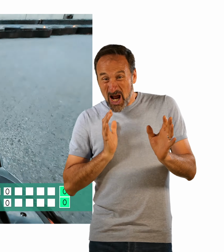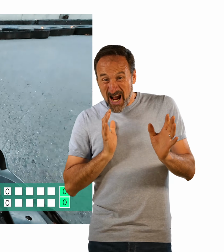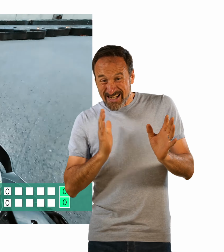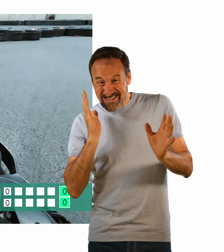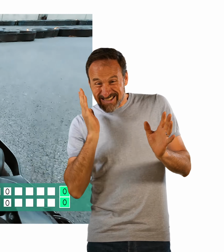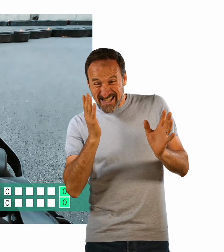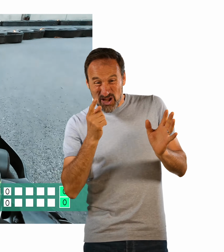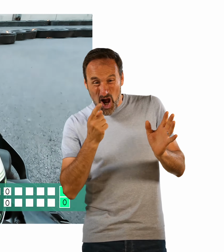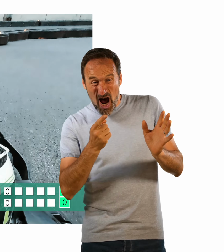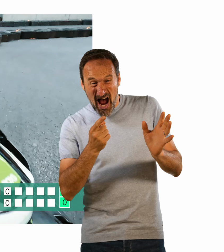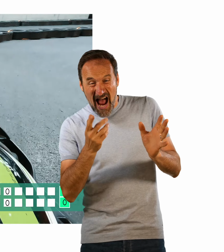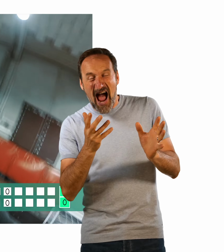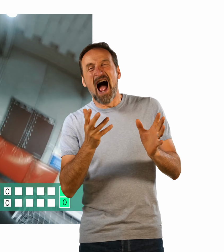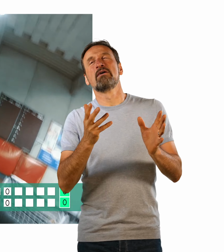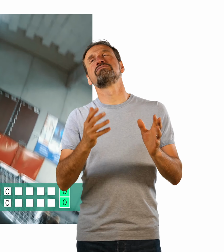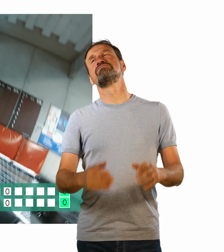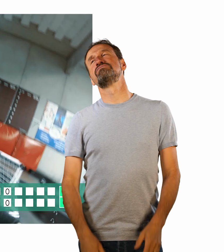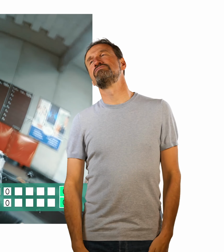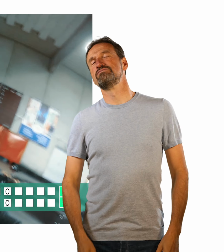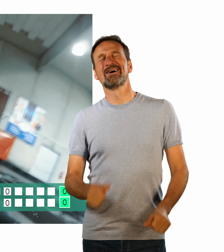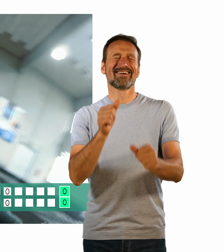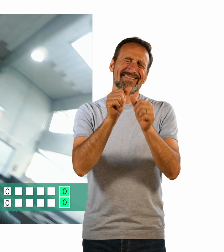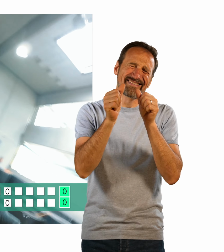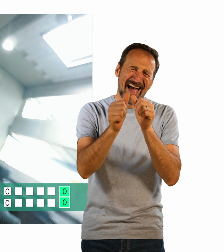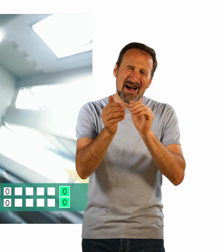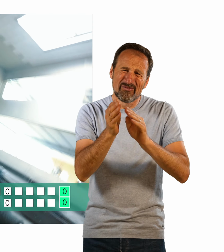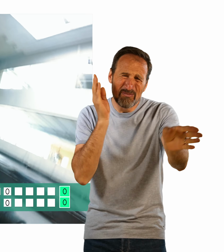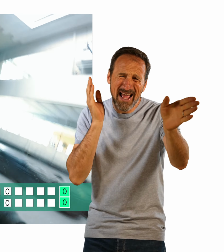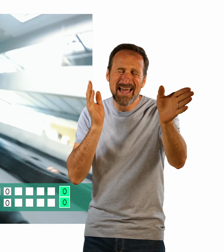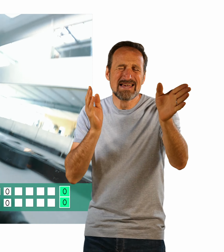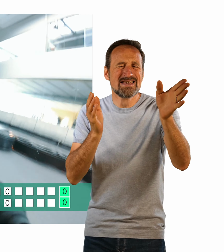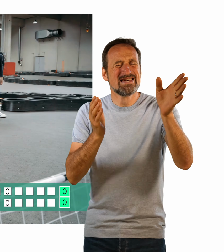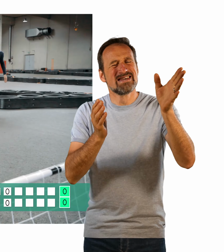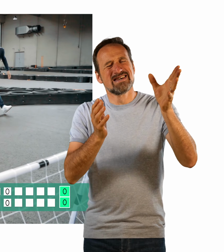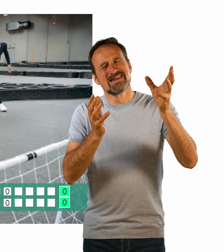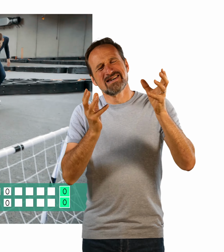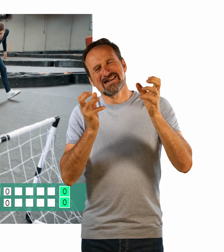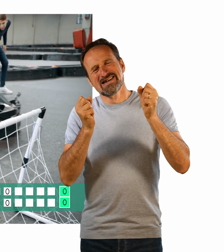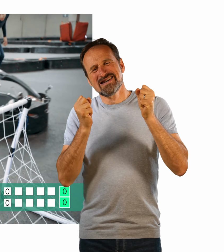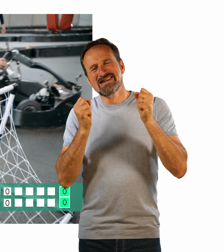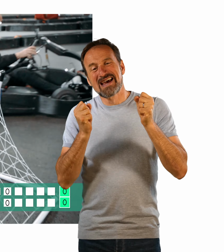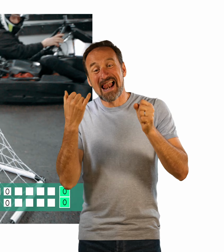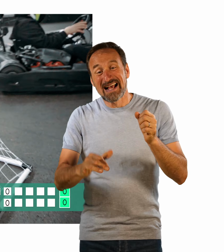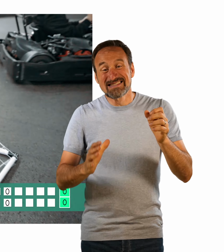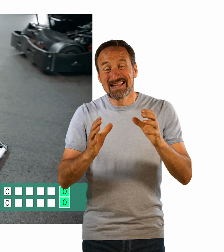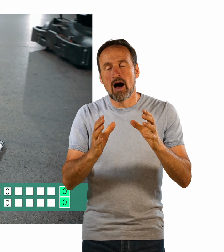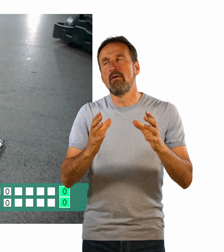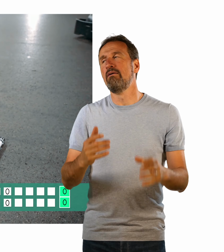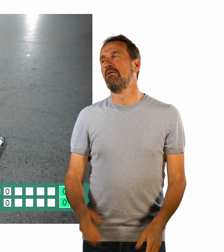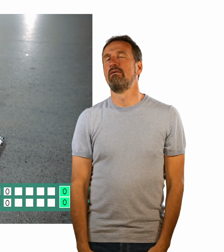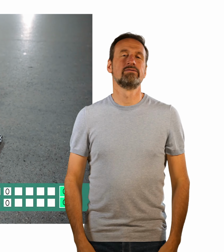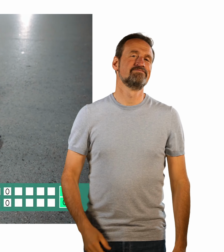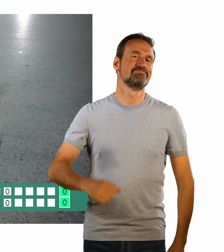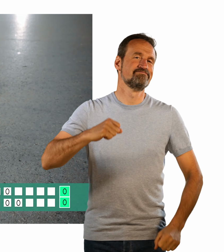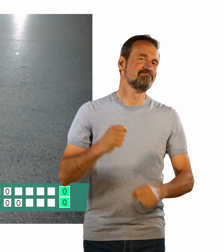das Tor zu und das sieht gut aus. Und da geht er ganz knapp vorbei, der Ball. Das gibt's ja nicht. Letzter Ball, letzte Chance und auch der geht